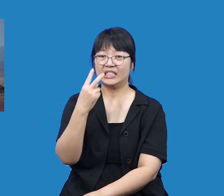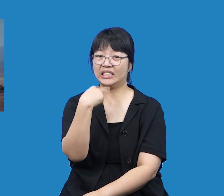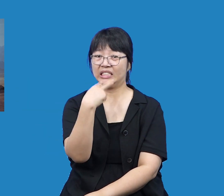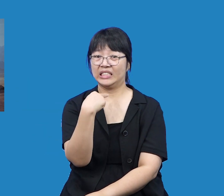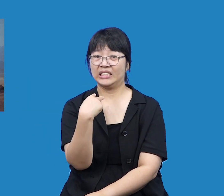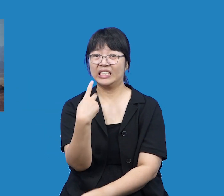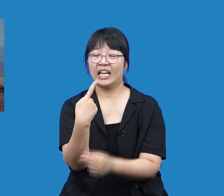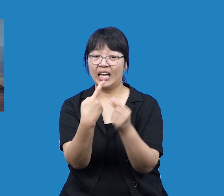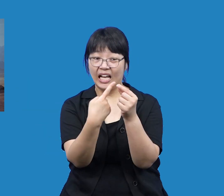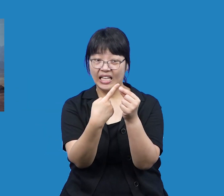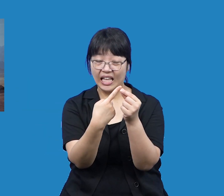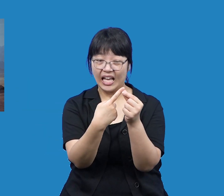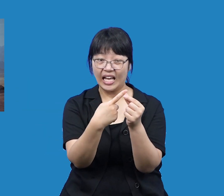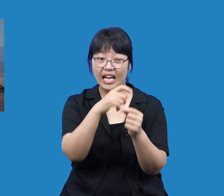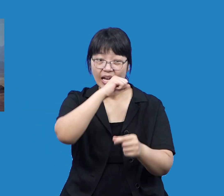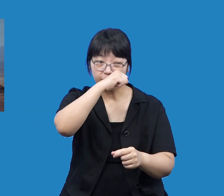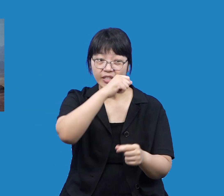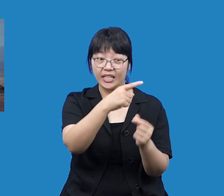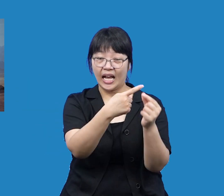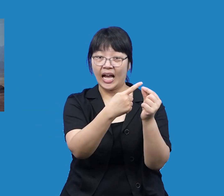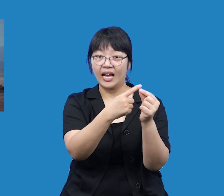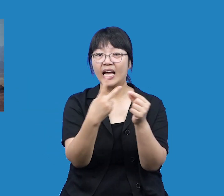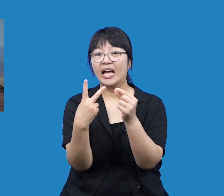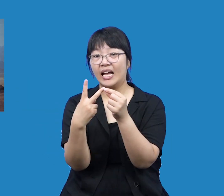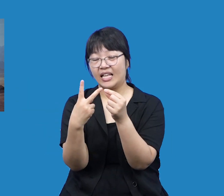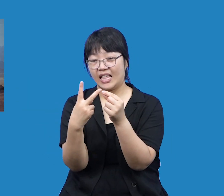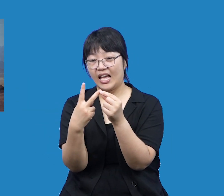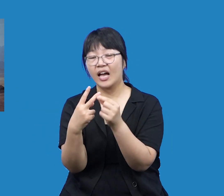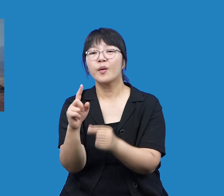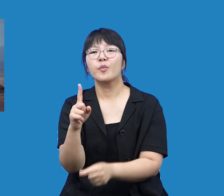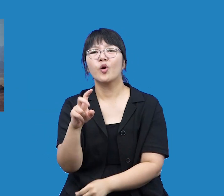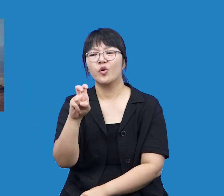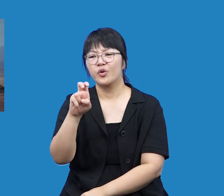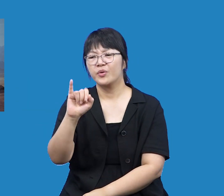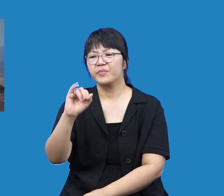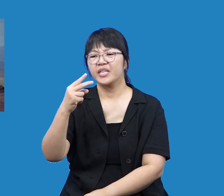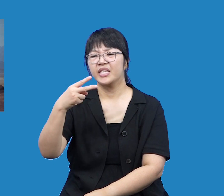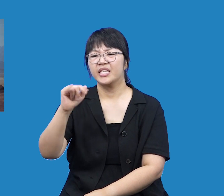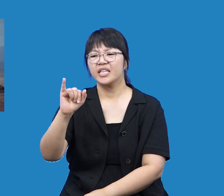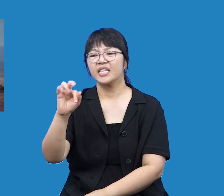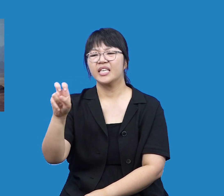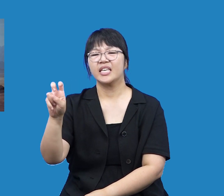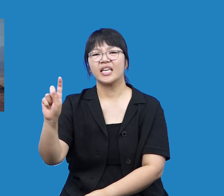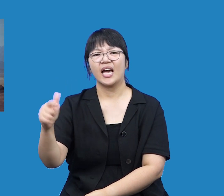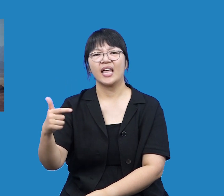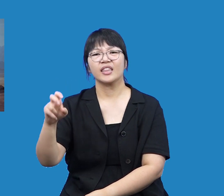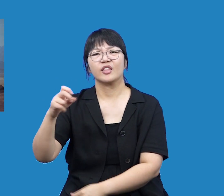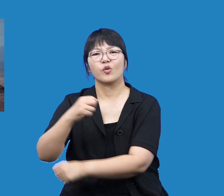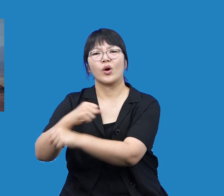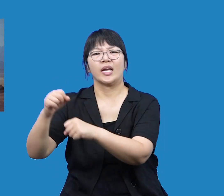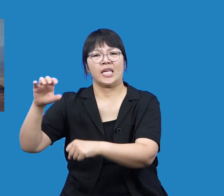의미할 수도 있지만 때로 당시의 구수는 미디안 광야를 지칭하기도 했어요.